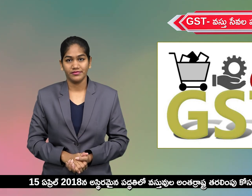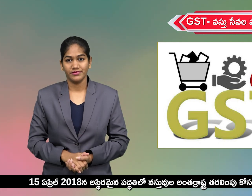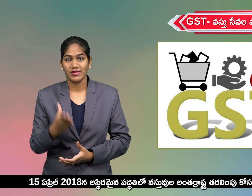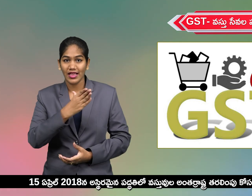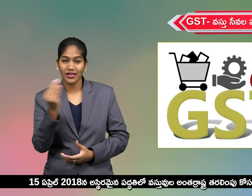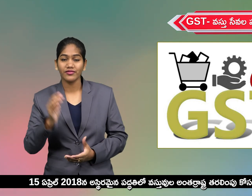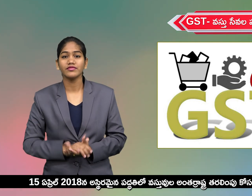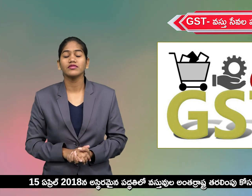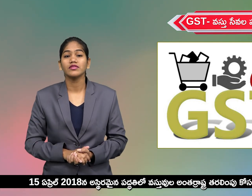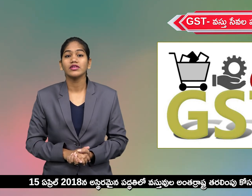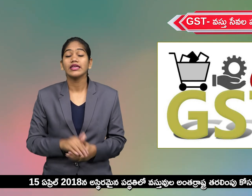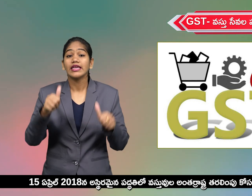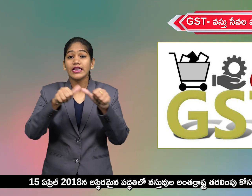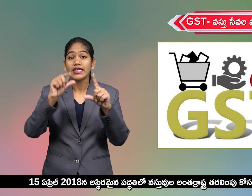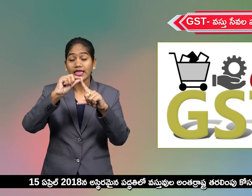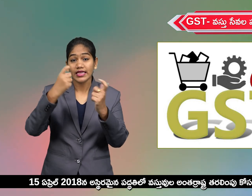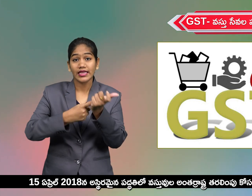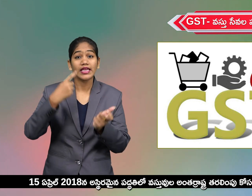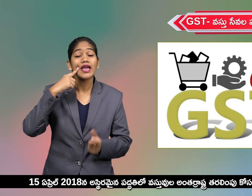కోసం ప్రారంభించబడింది.